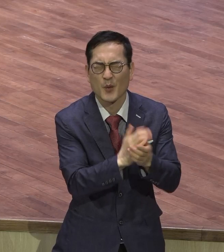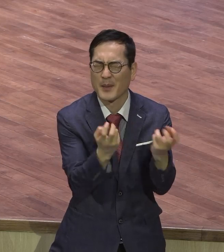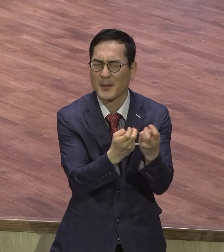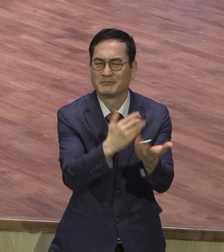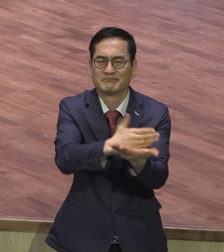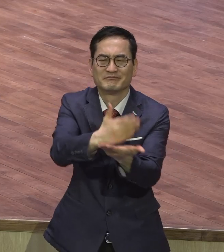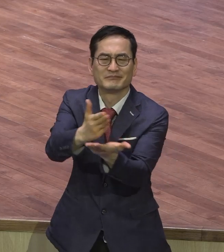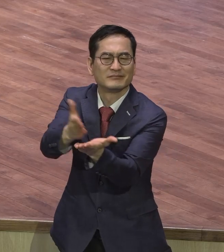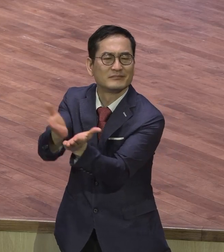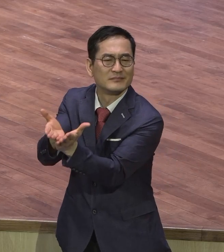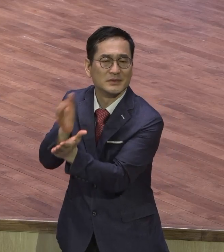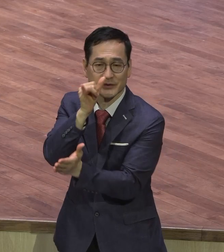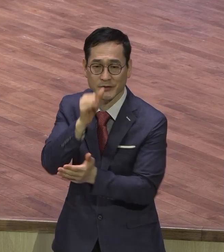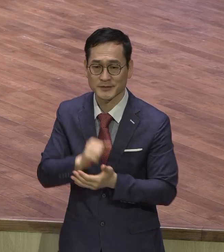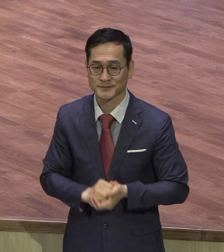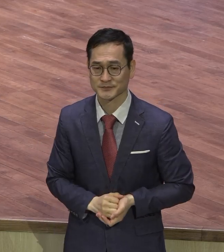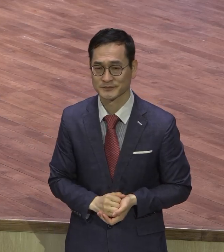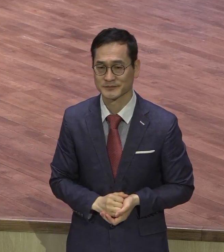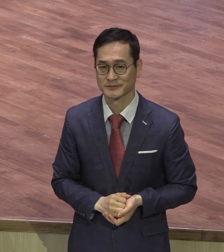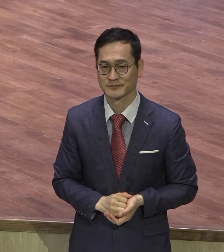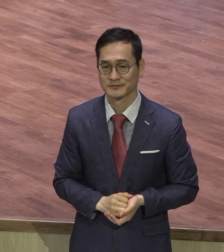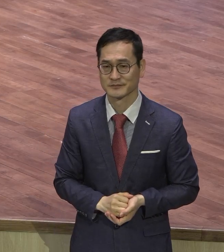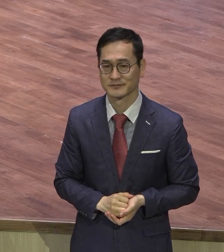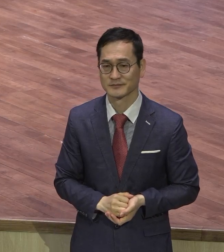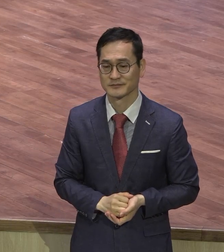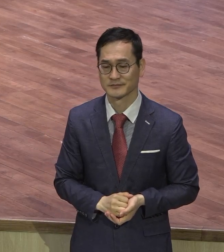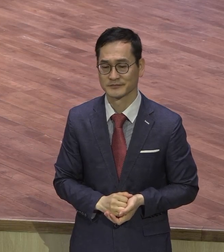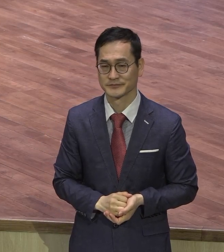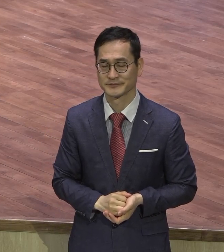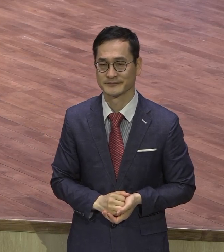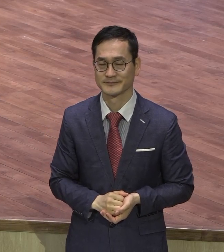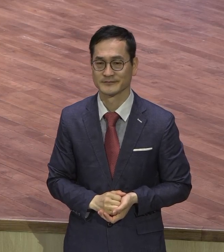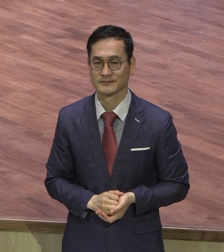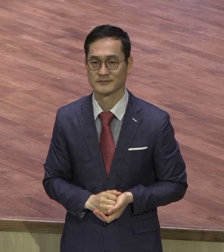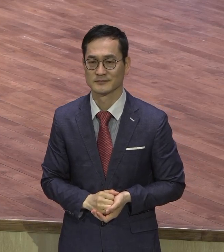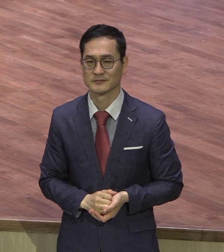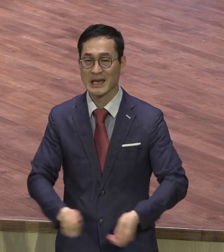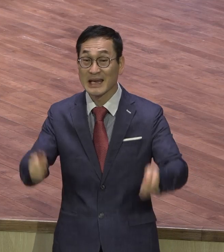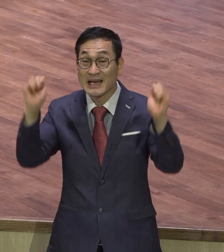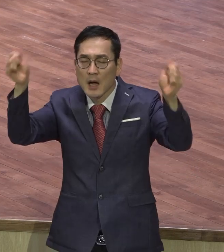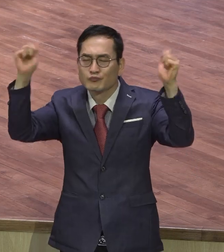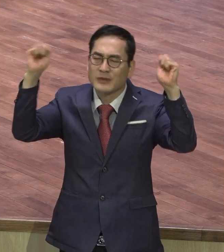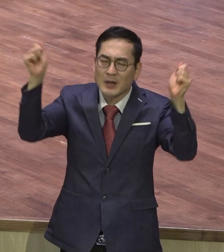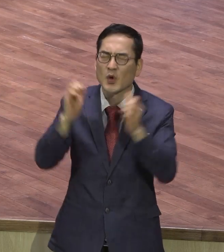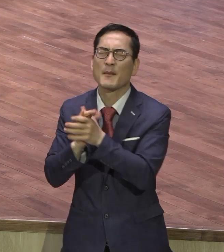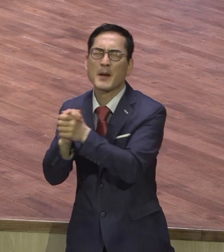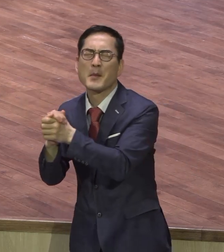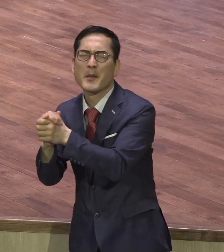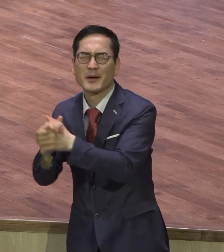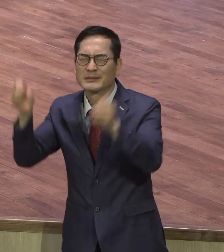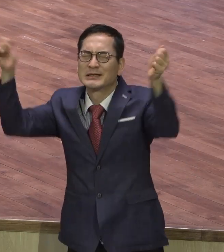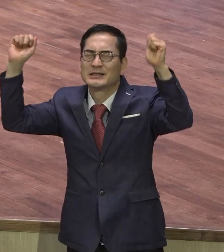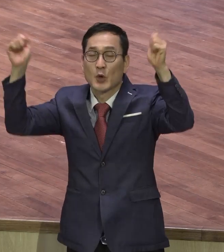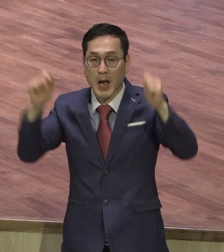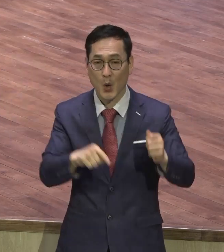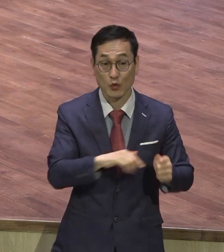때문에 이런 기도, 그런 종교적인 미신적인 무당이 기도하는 기도하고